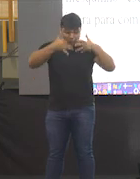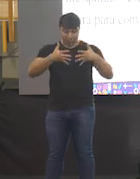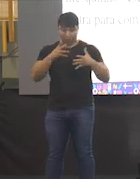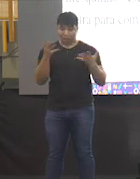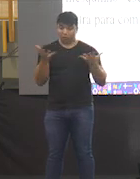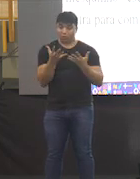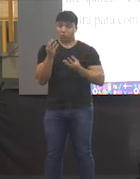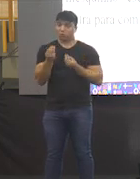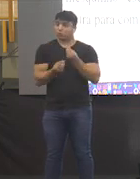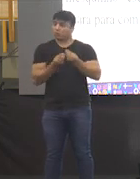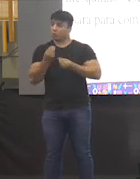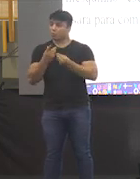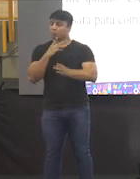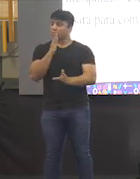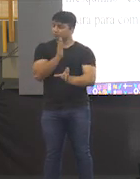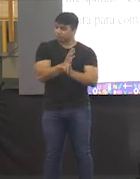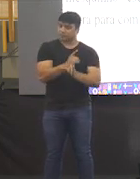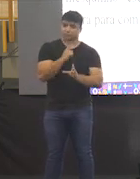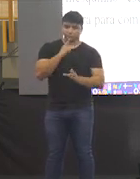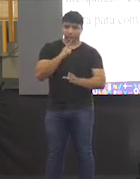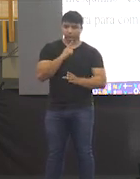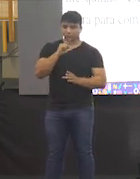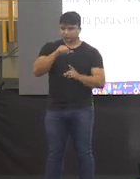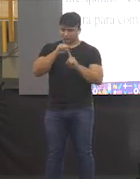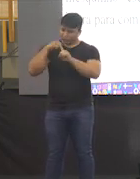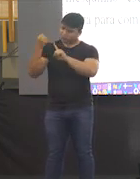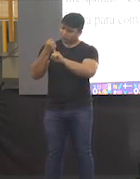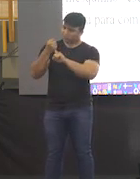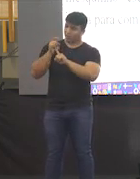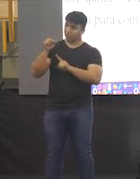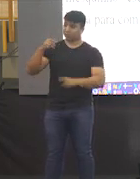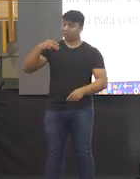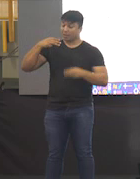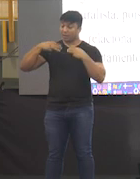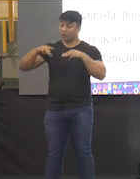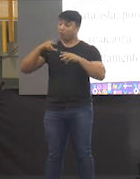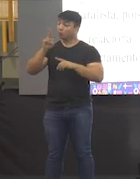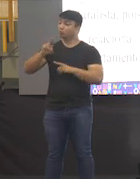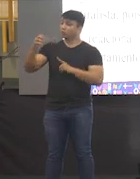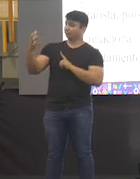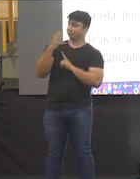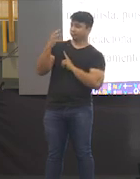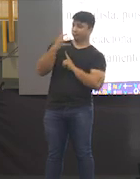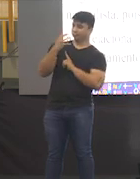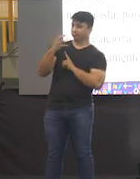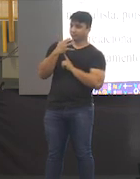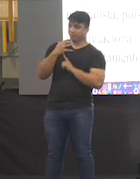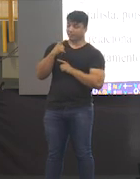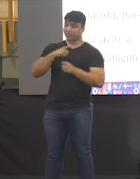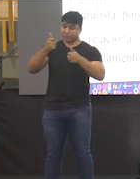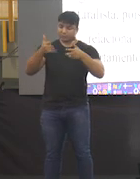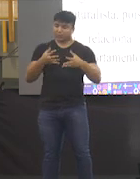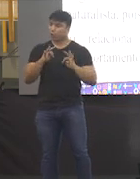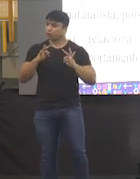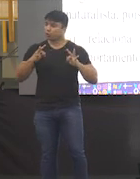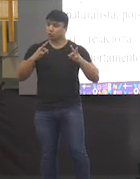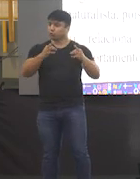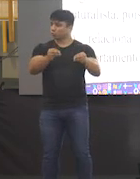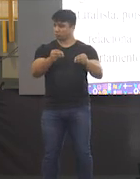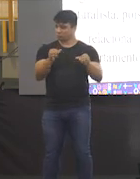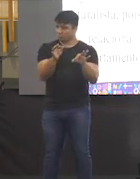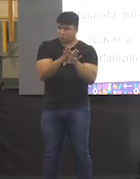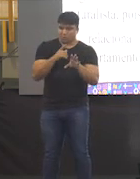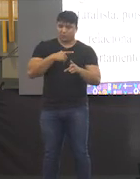os mesquinhos escrúpulos que a sociedade do Maranhão usara para com ele. Explicava tudo,